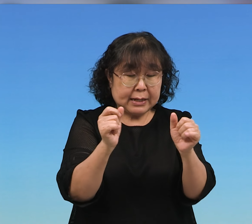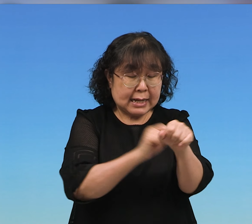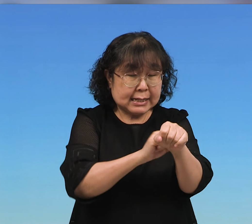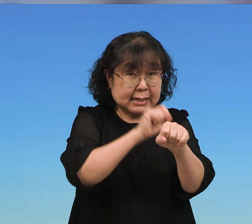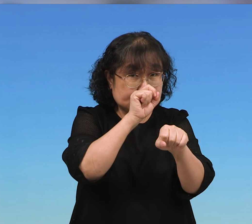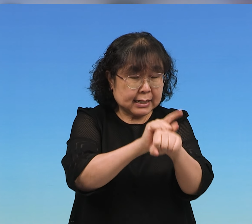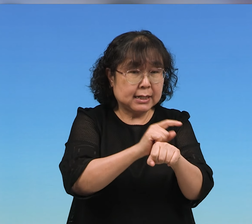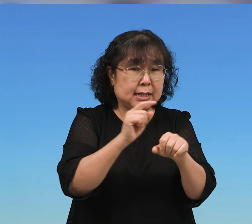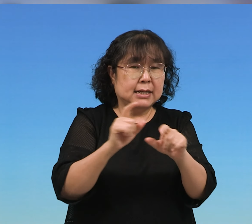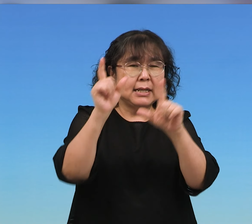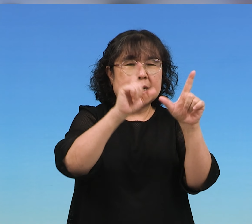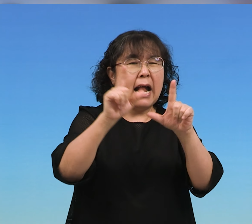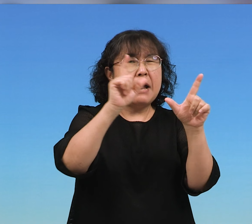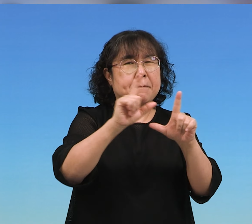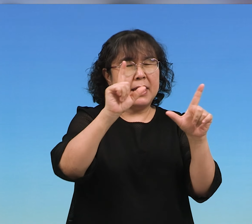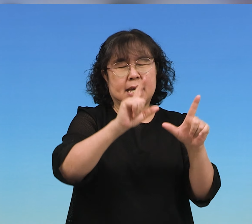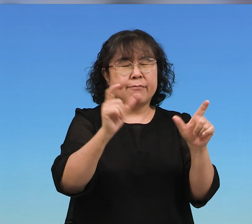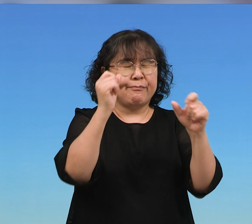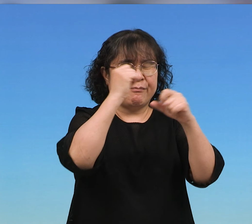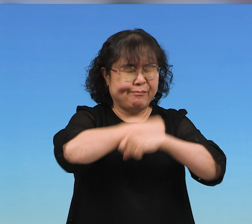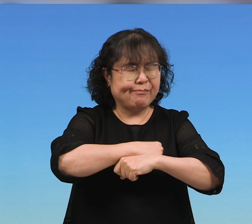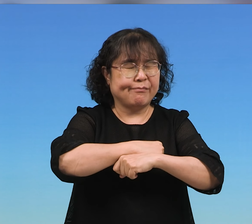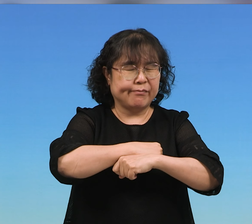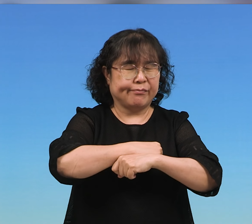삶 자체가 절망이에요.